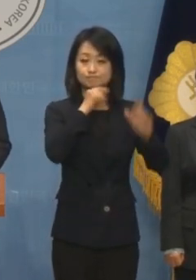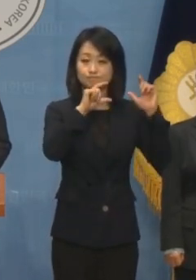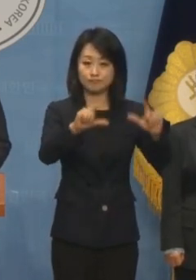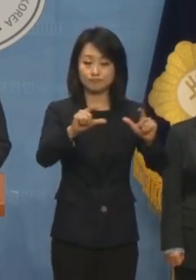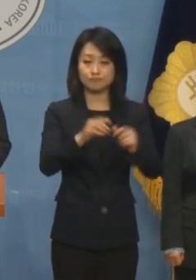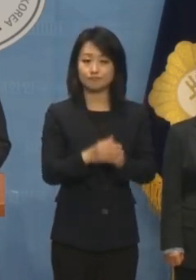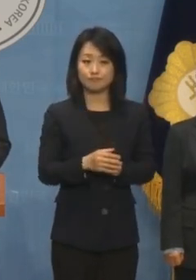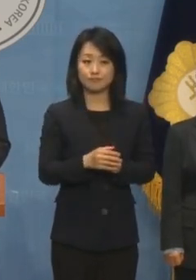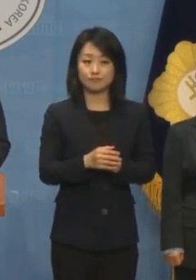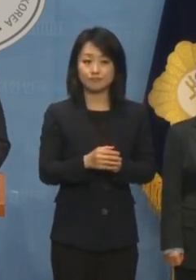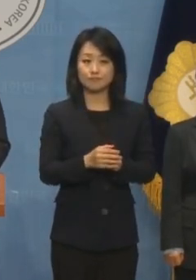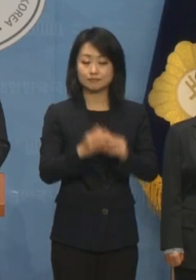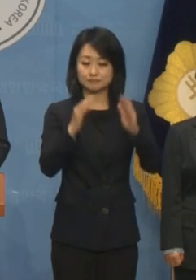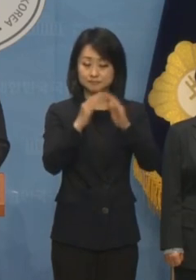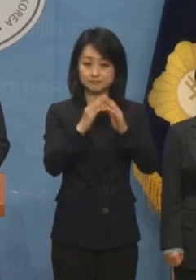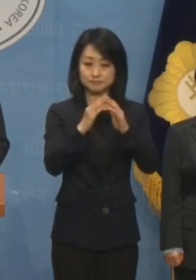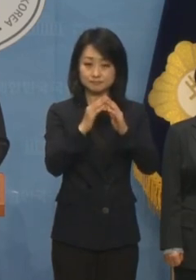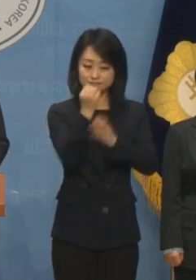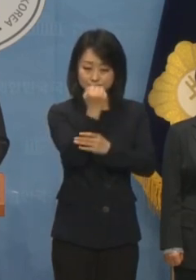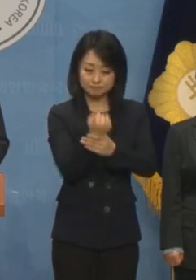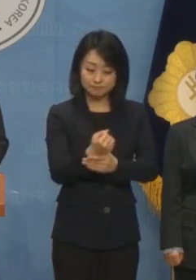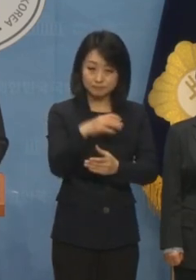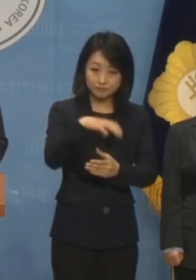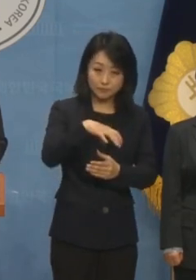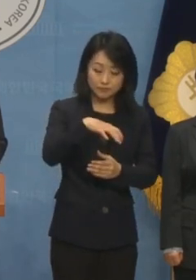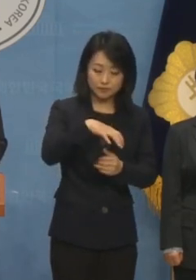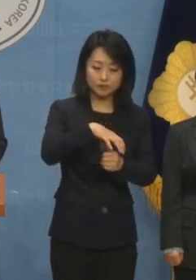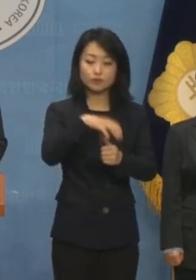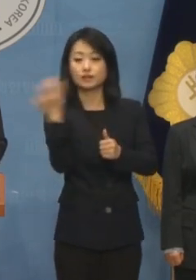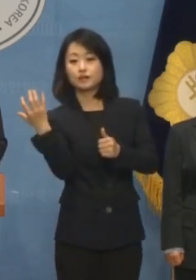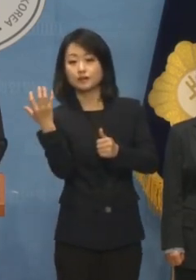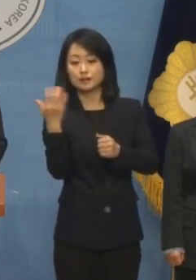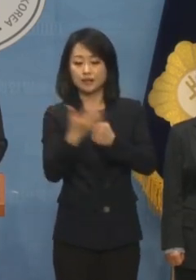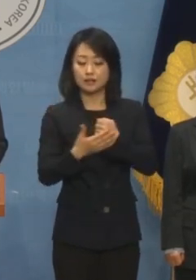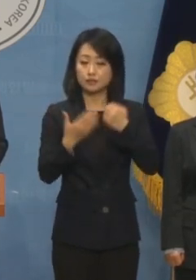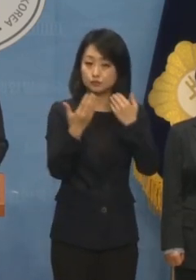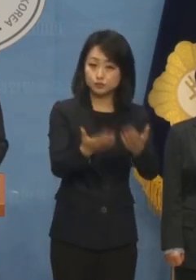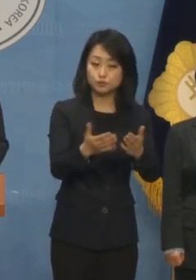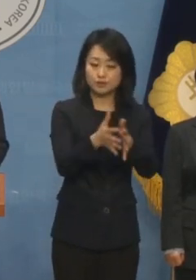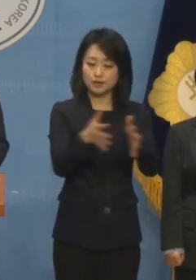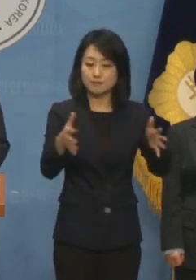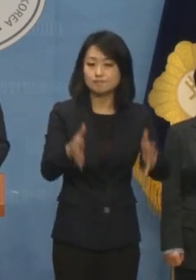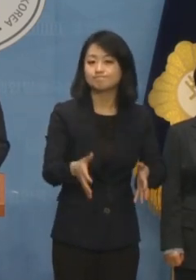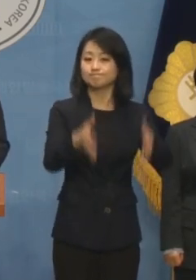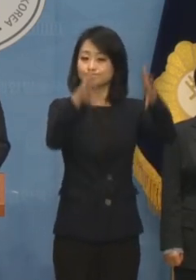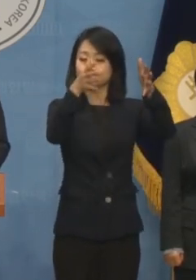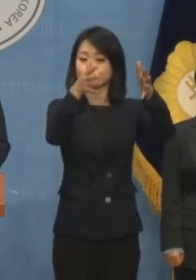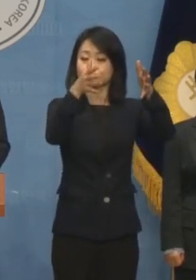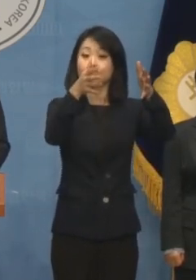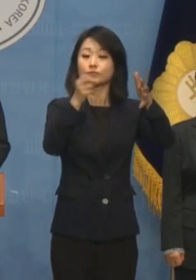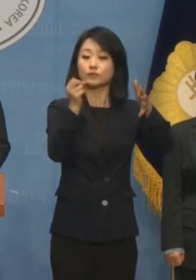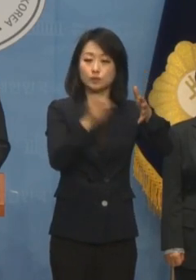노후주거지 상업지역에 대한 규제 완화와 파격적인 인센티브 부여로 개발을 활성화하고